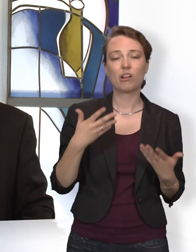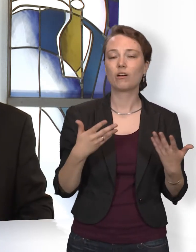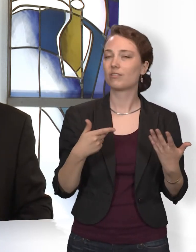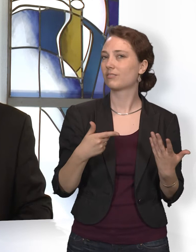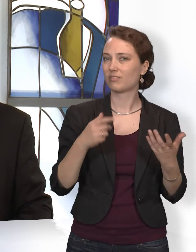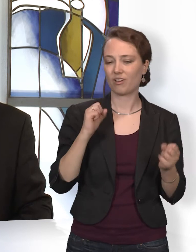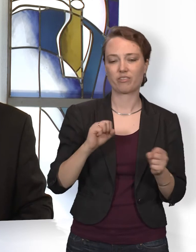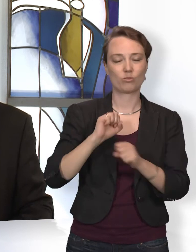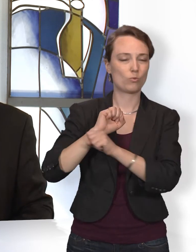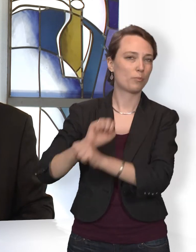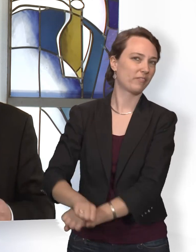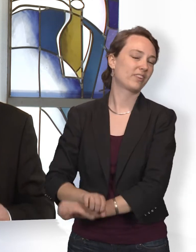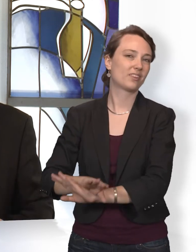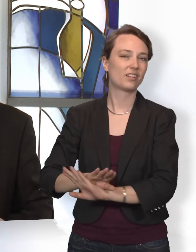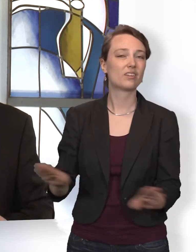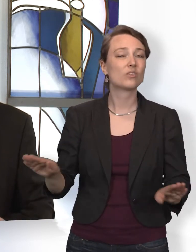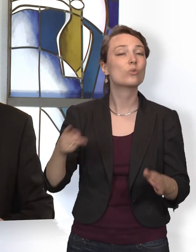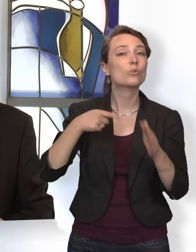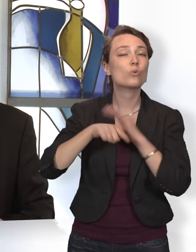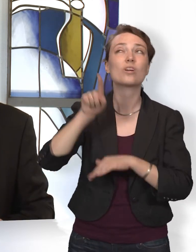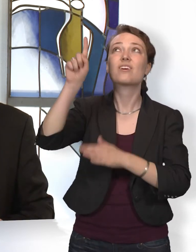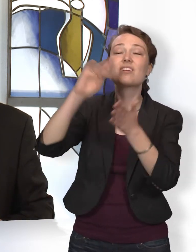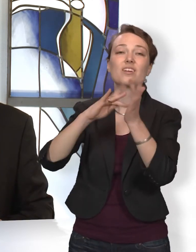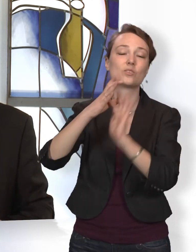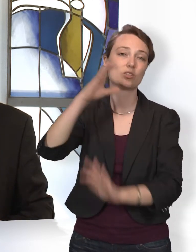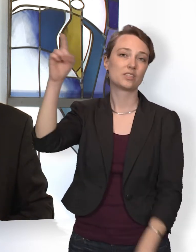Mal überwunden sein. Durch Jesus Christus.